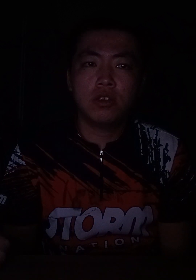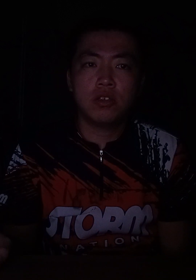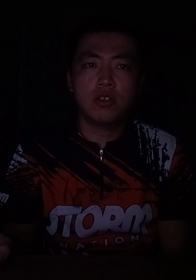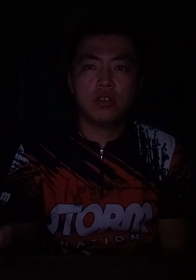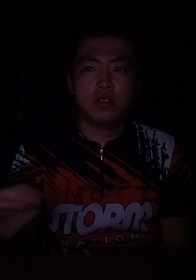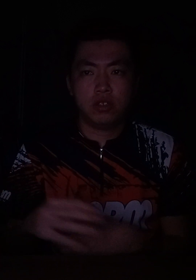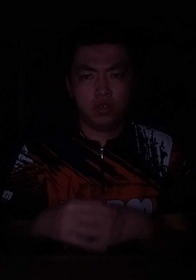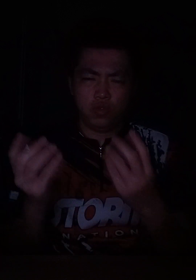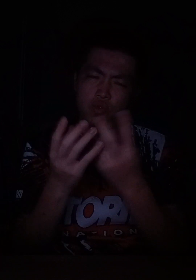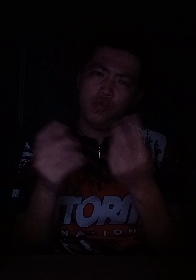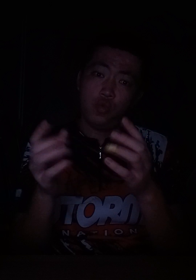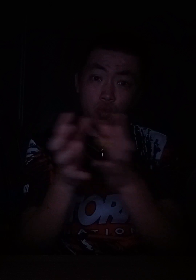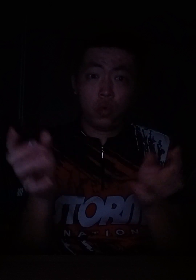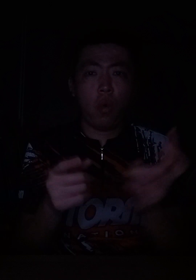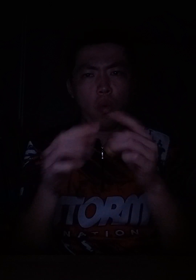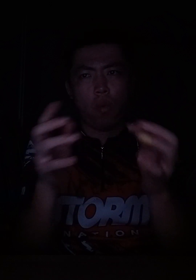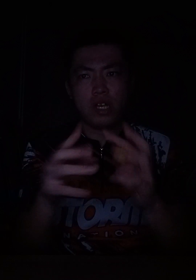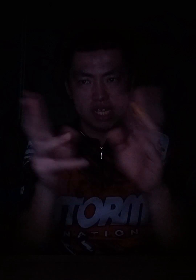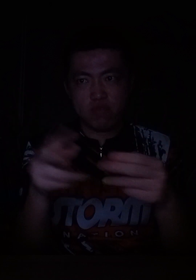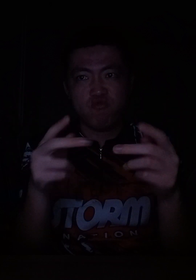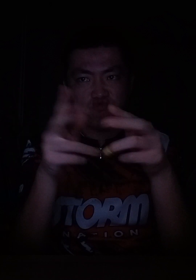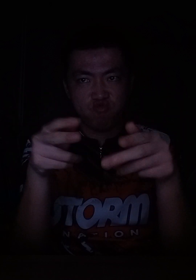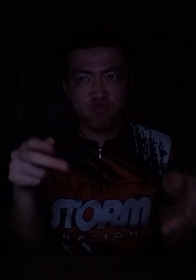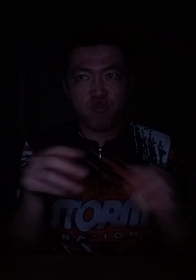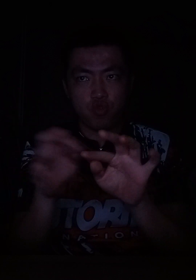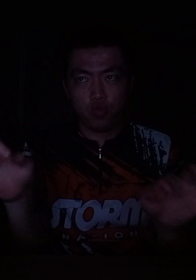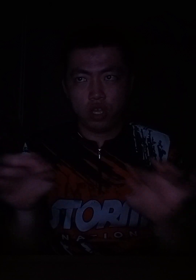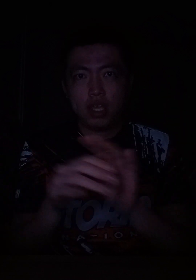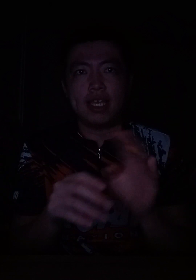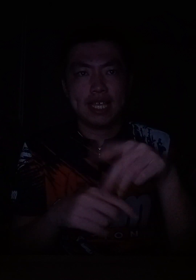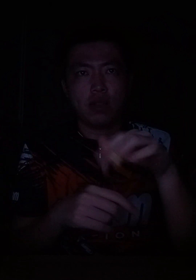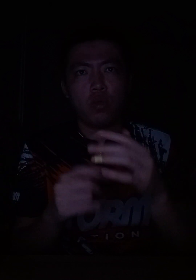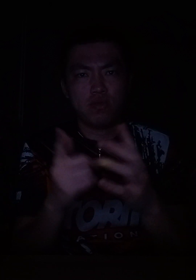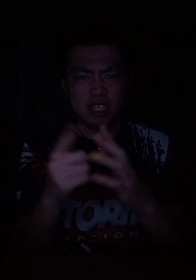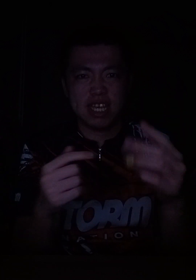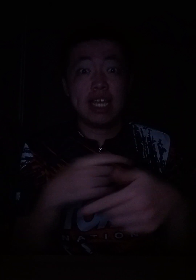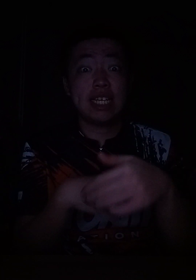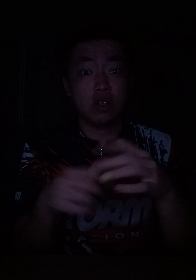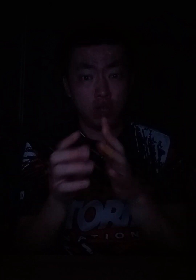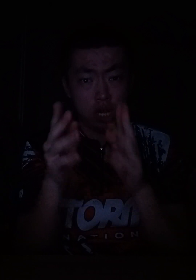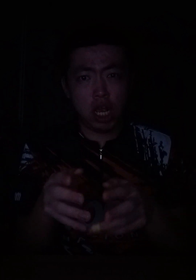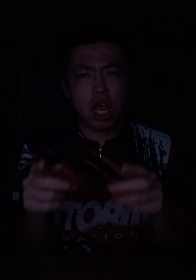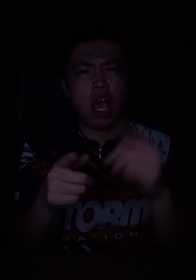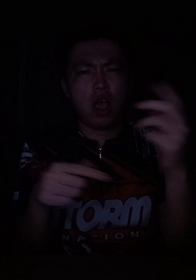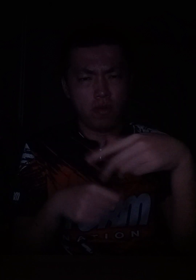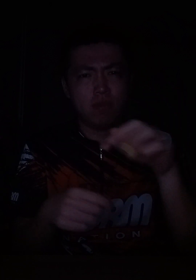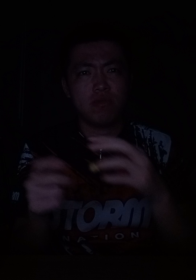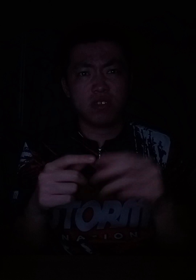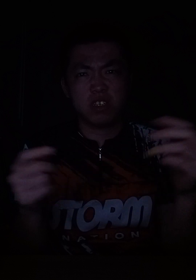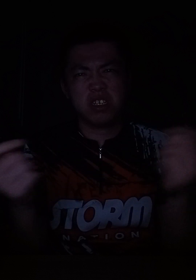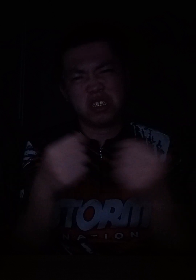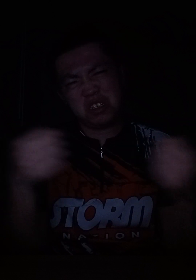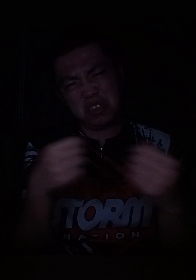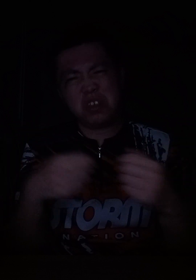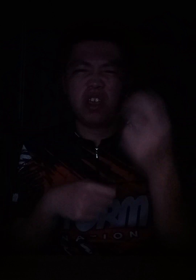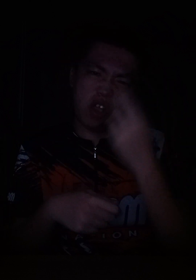오늘 새벽 서울 영등포역과 금천구청역 구간을 지나던 경부선 KTX 열차에 한 남성이 치이는 사고가 나